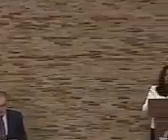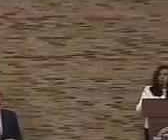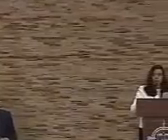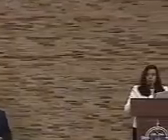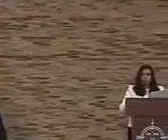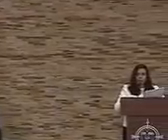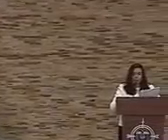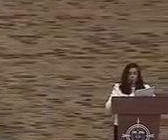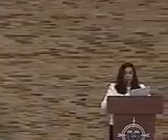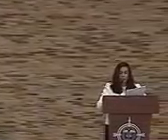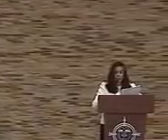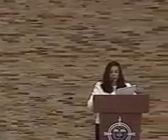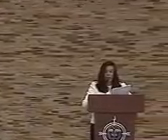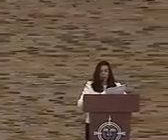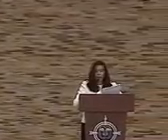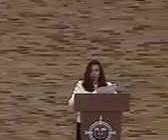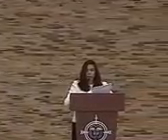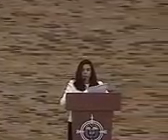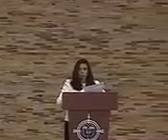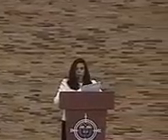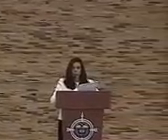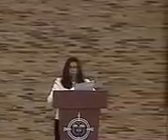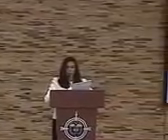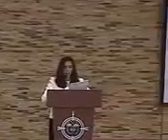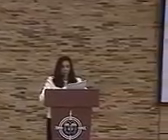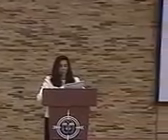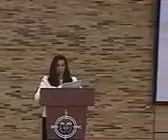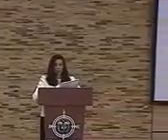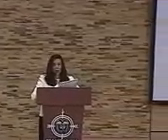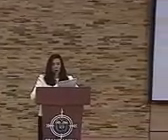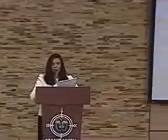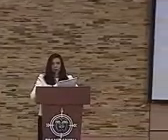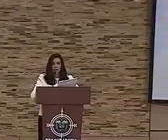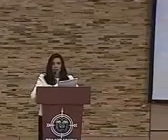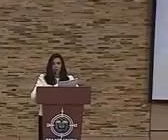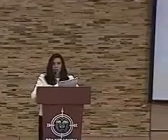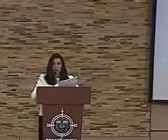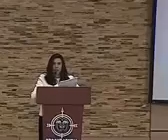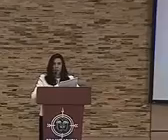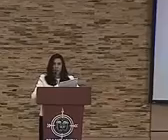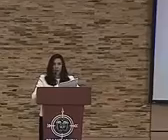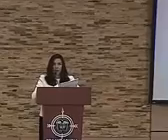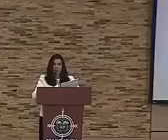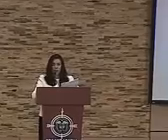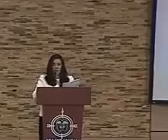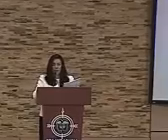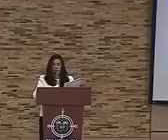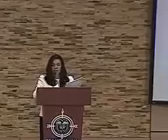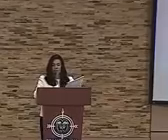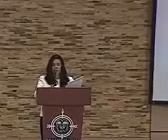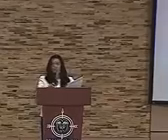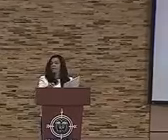A continuación se dirige a ustedes el señor Procurador General de la Nación, el doctor Fernando Carrillo Flores.